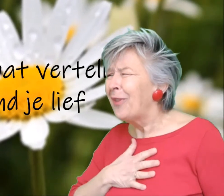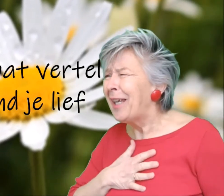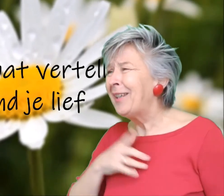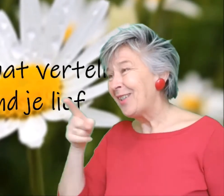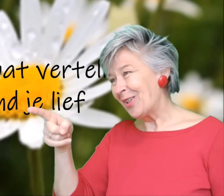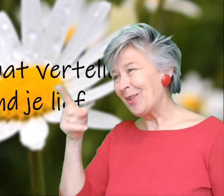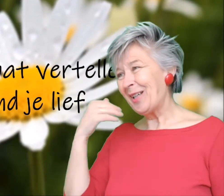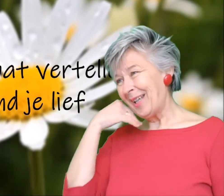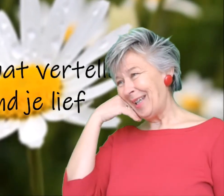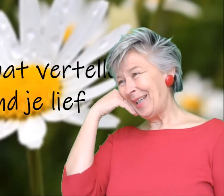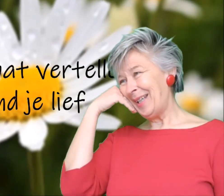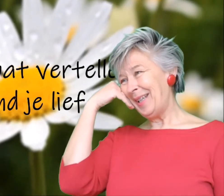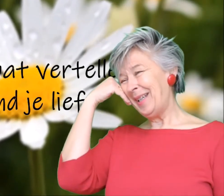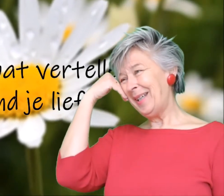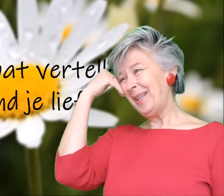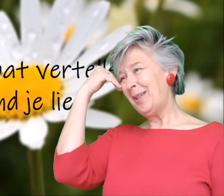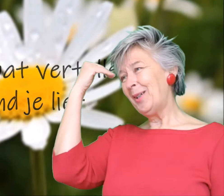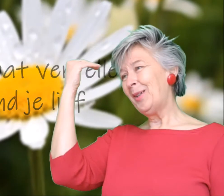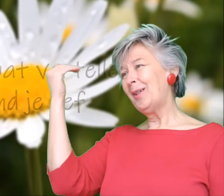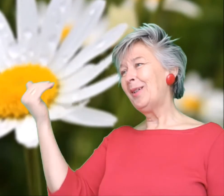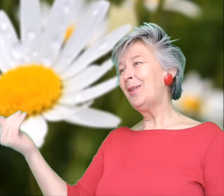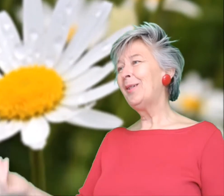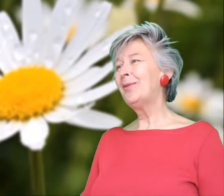Ik vind je